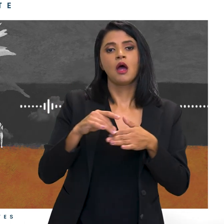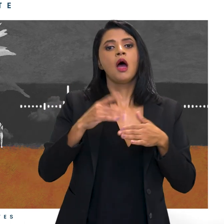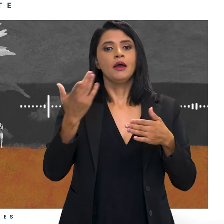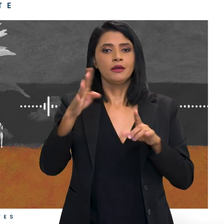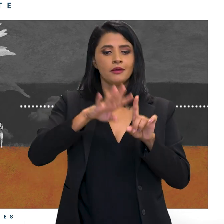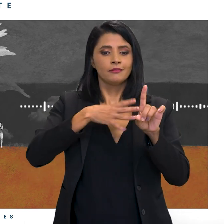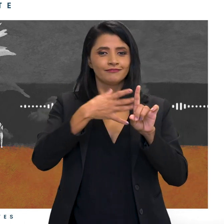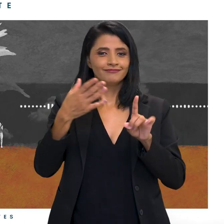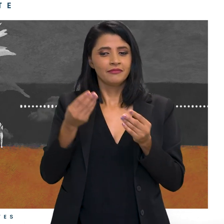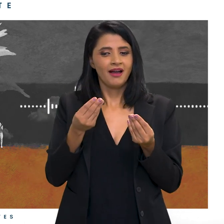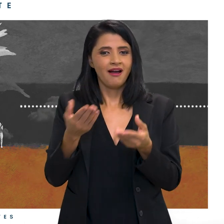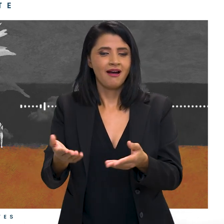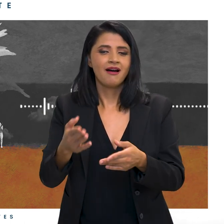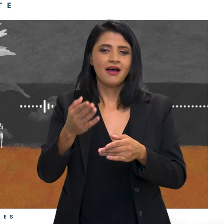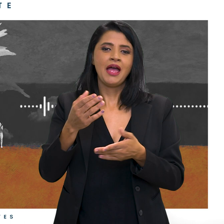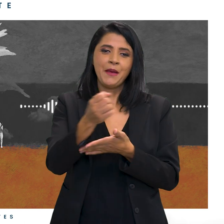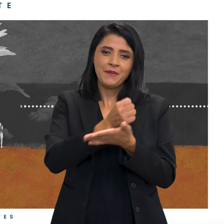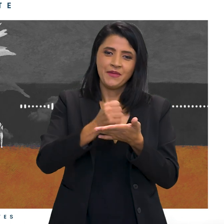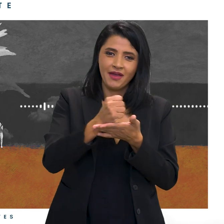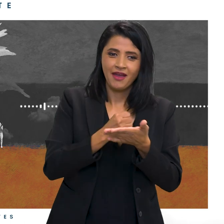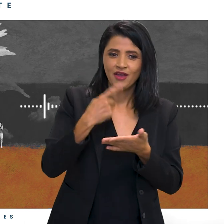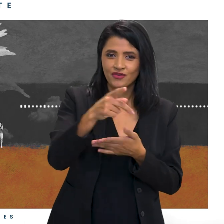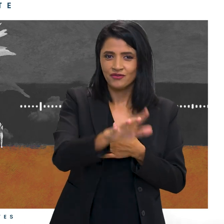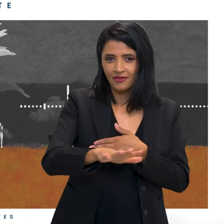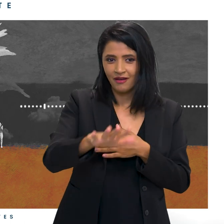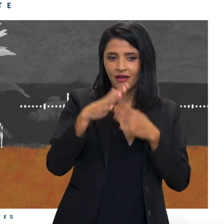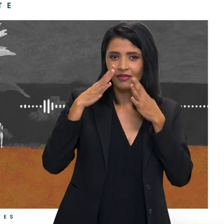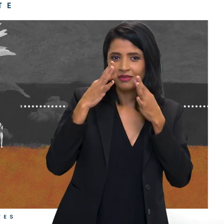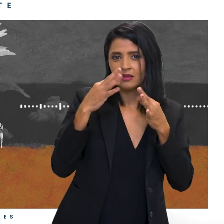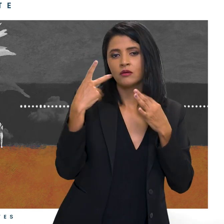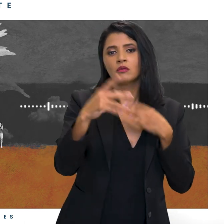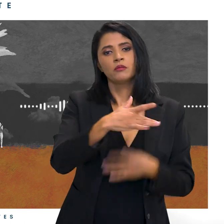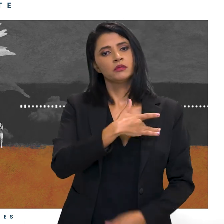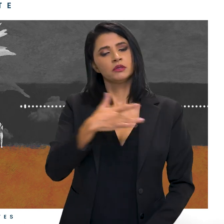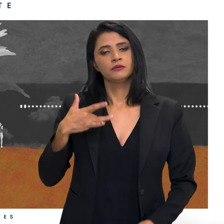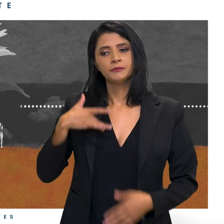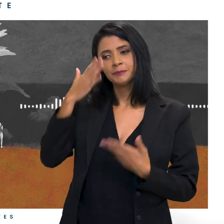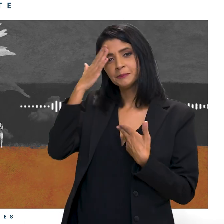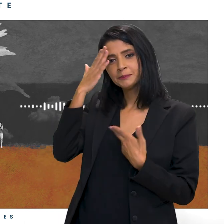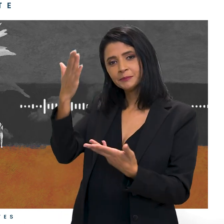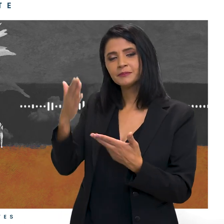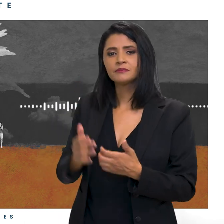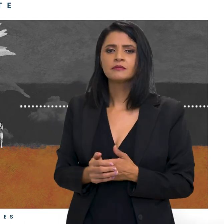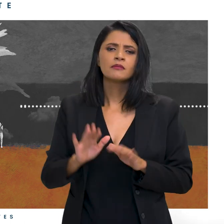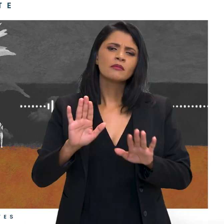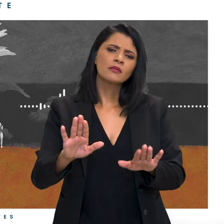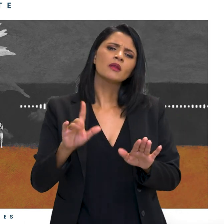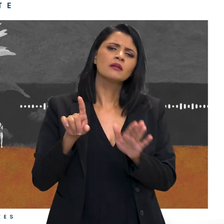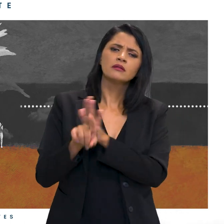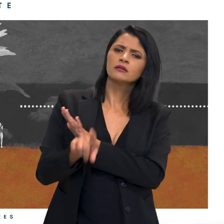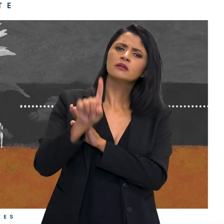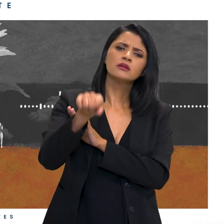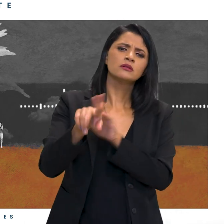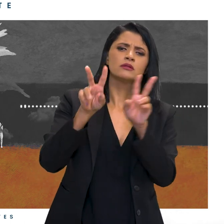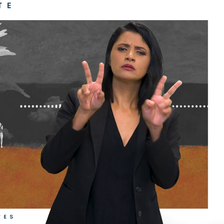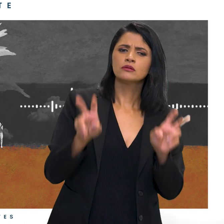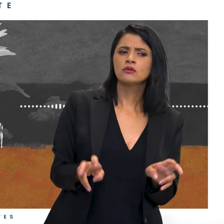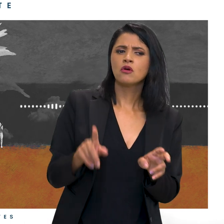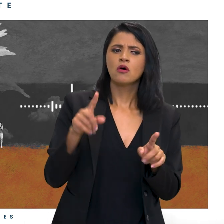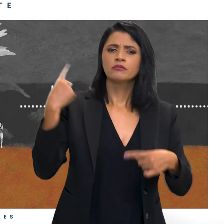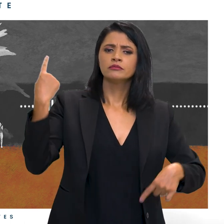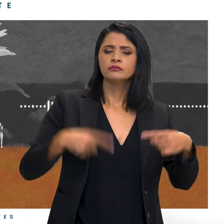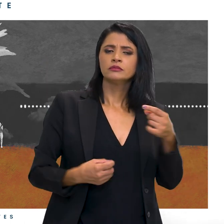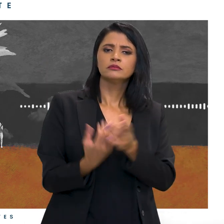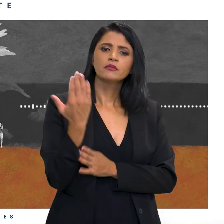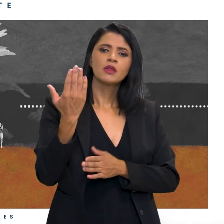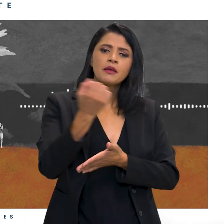ao cronograma para o abastecimento de medicamentos na rede de atenção à saúde. Obrigado, Marisete. Mas vem cá, E sobre a discussão